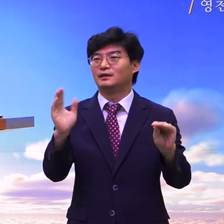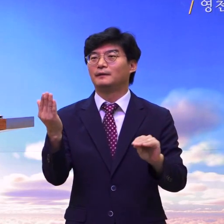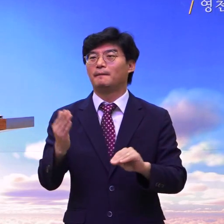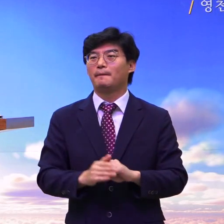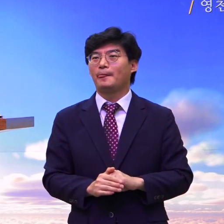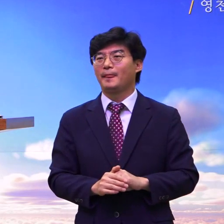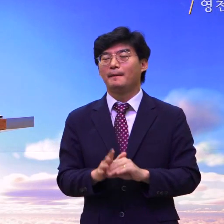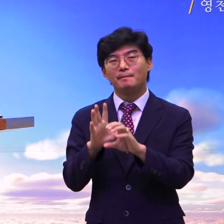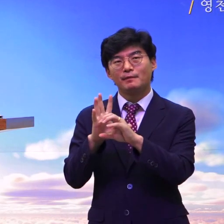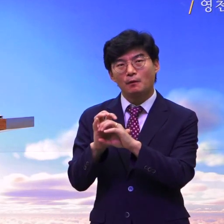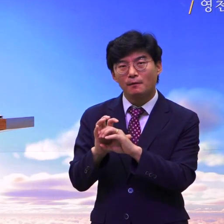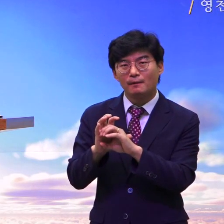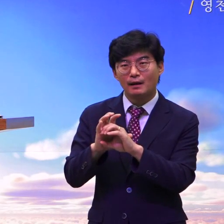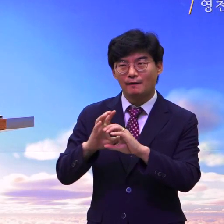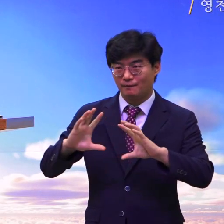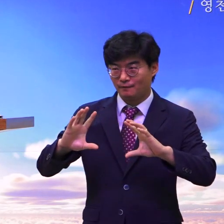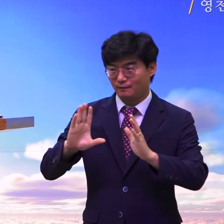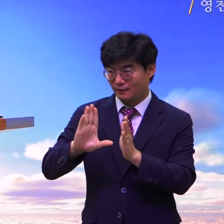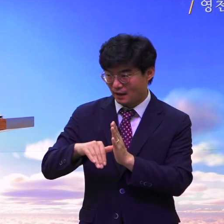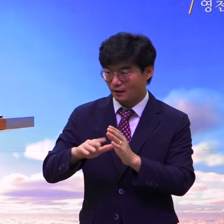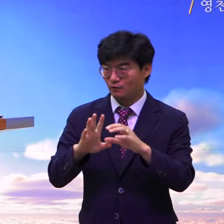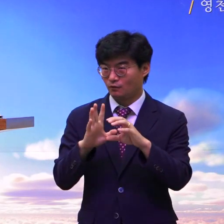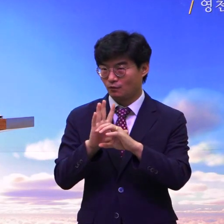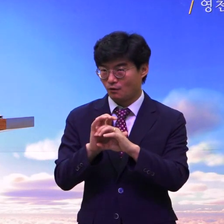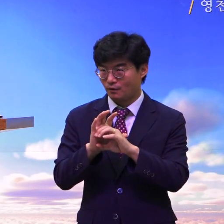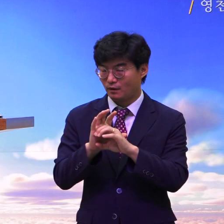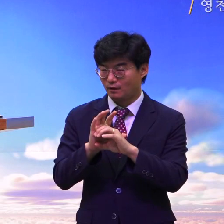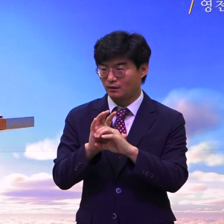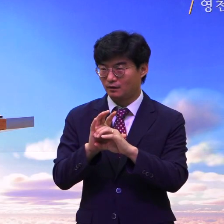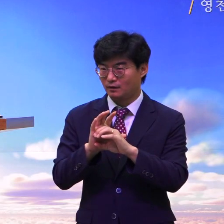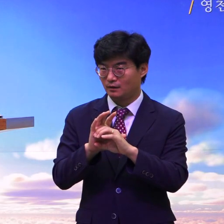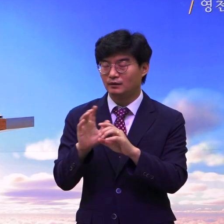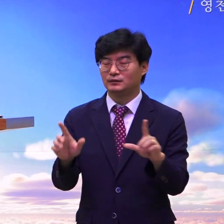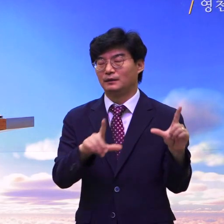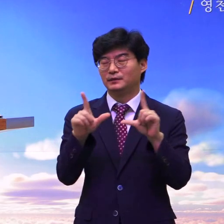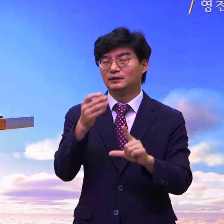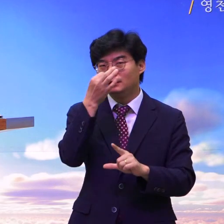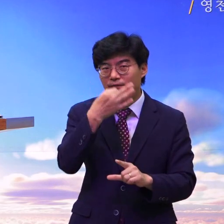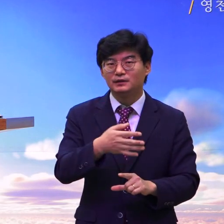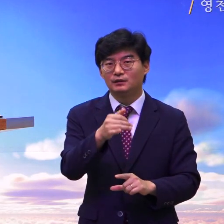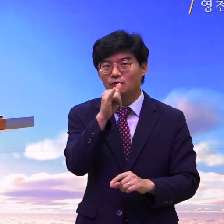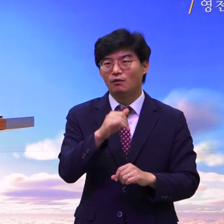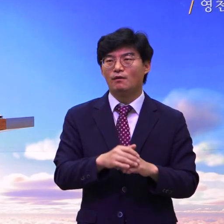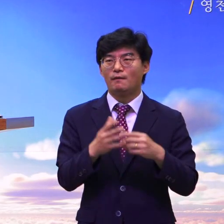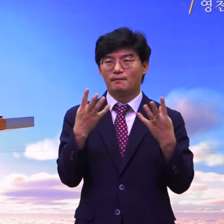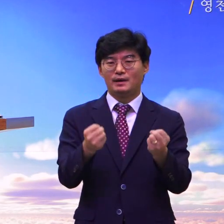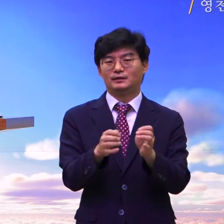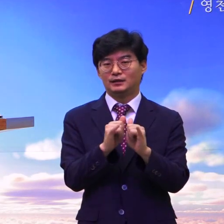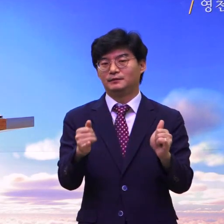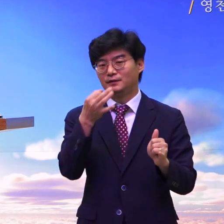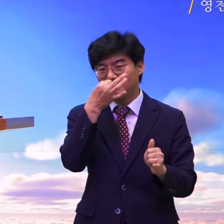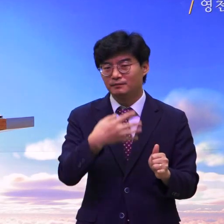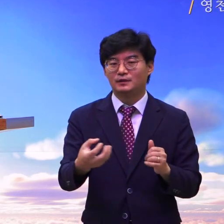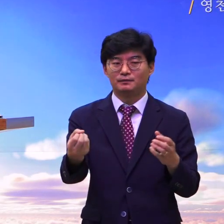우리가 코로나 시대를 살면서 힘들죠. 또 많은 사람들이 다 힘들다고